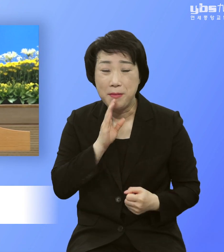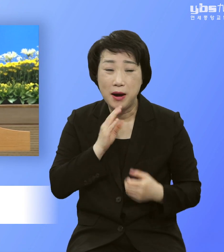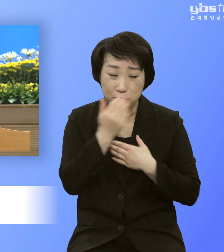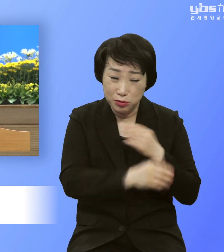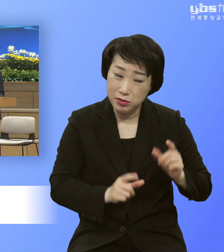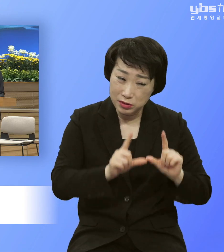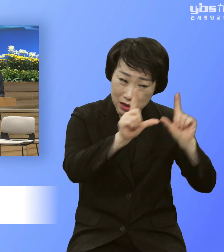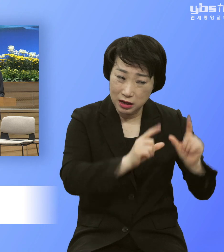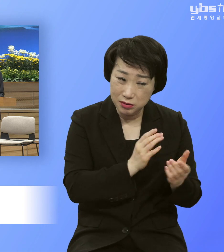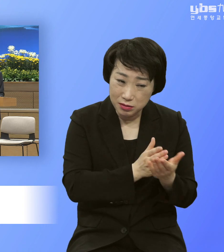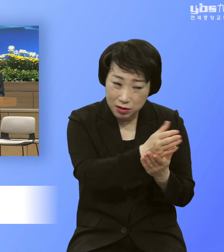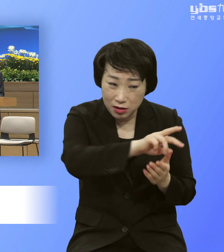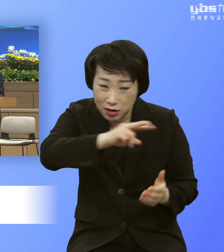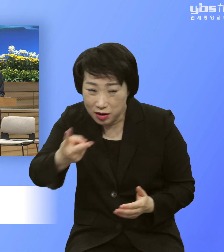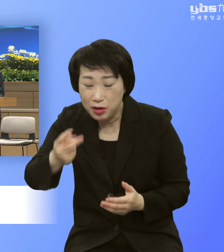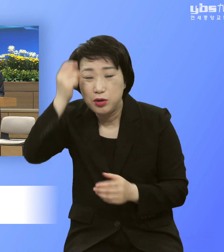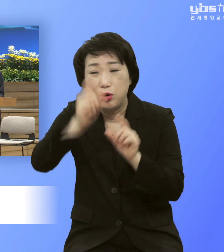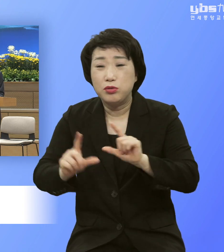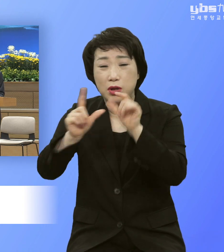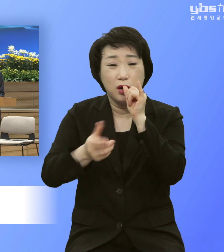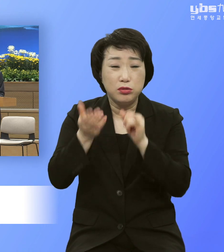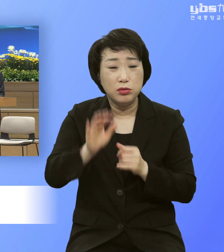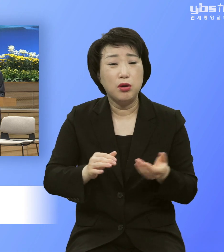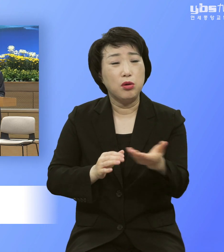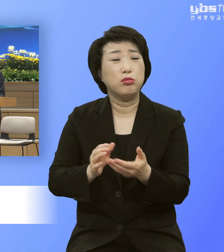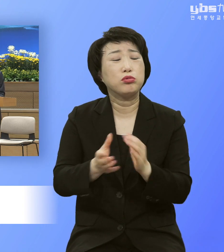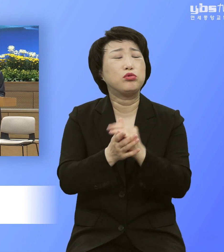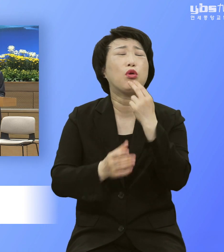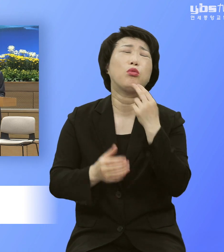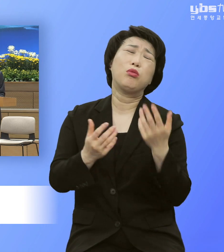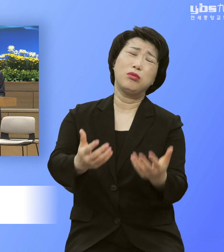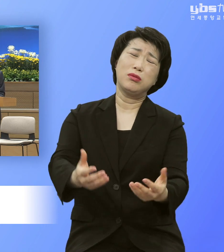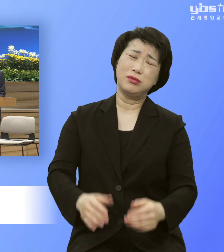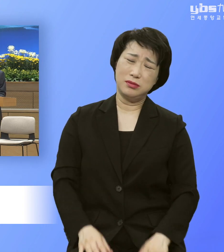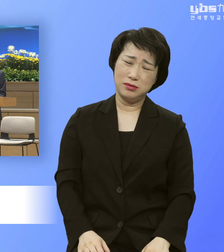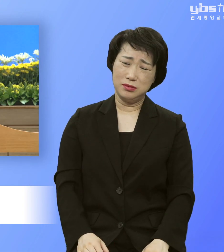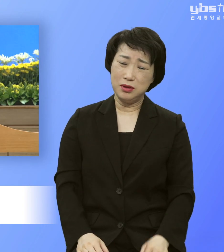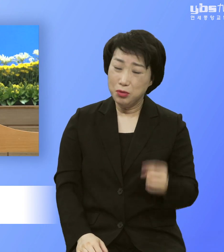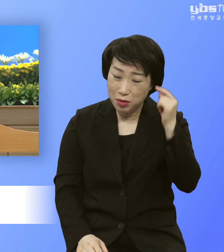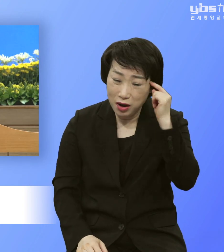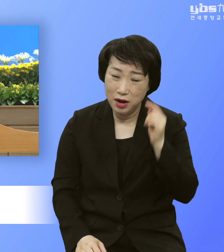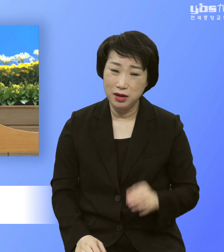살 수 있고. 근데 왜 안 하느냐. 뭐 때문에. 응?